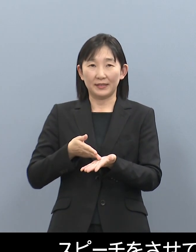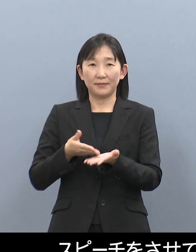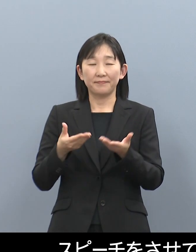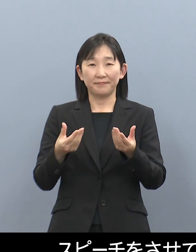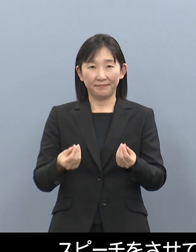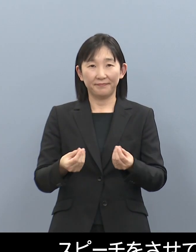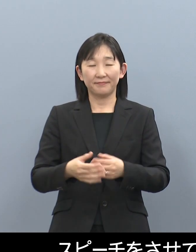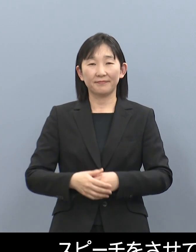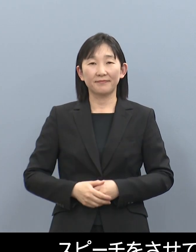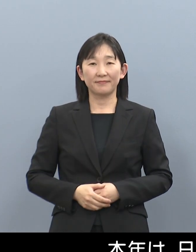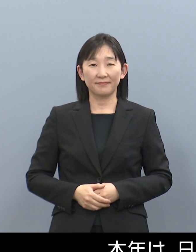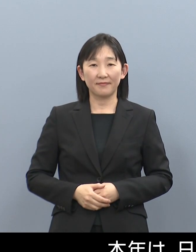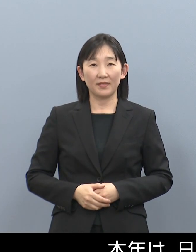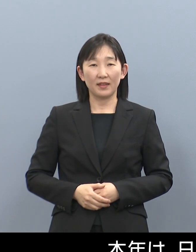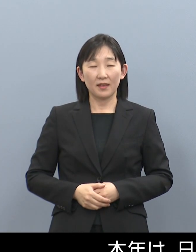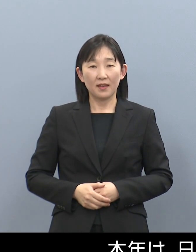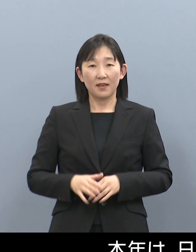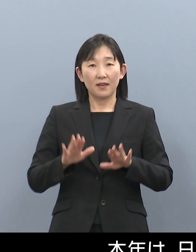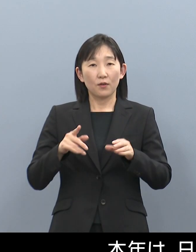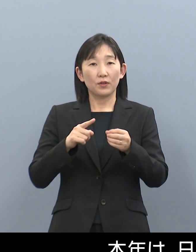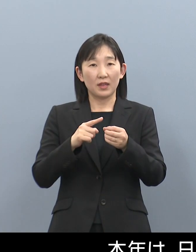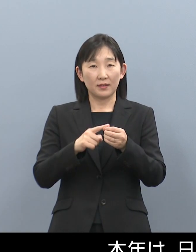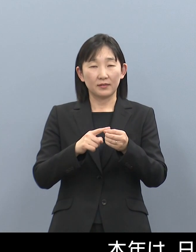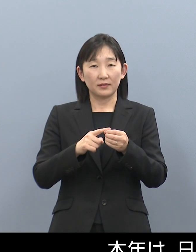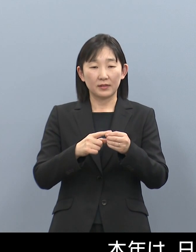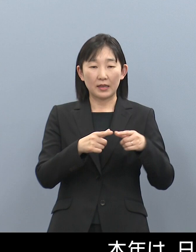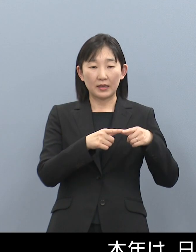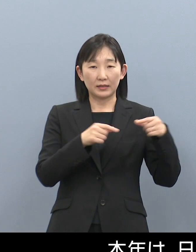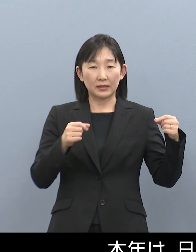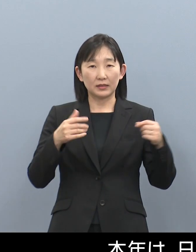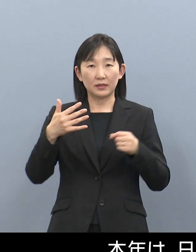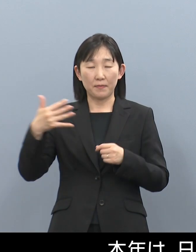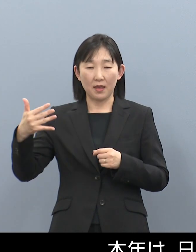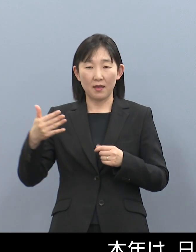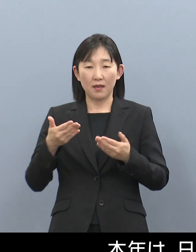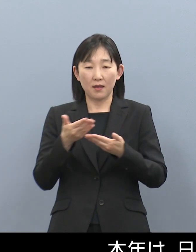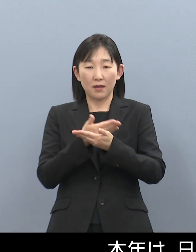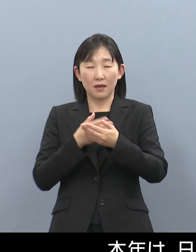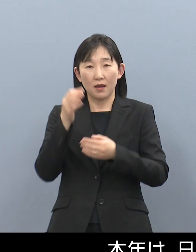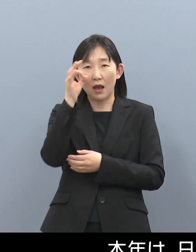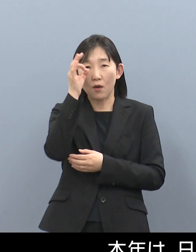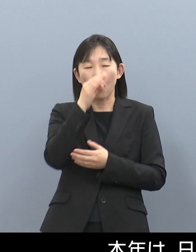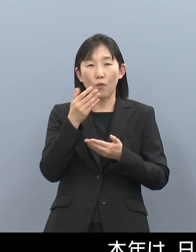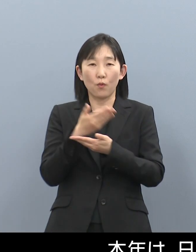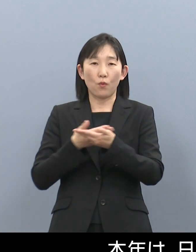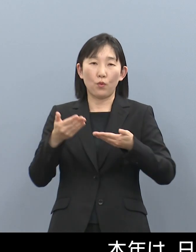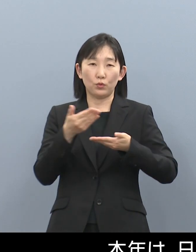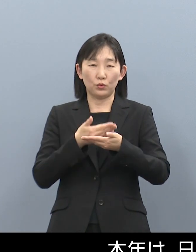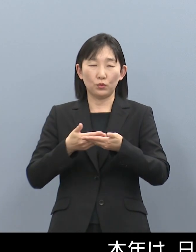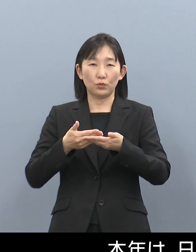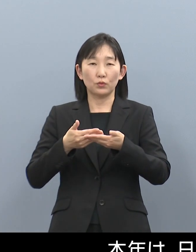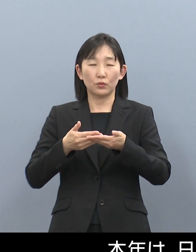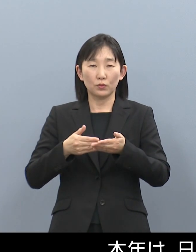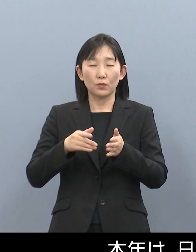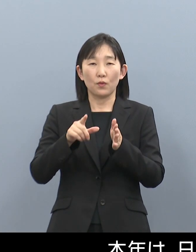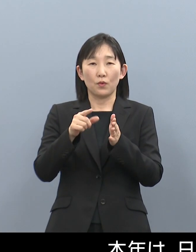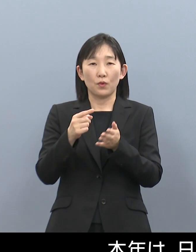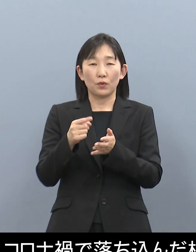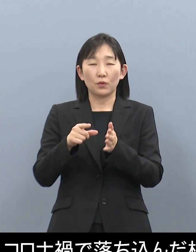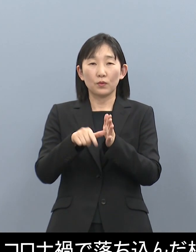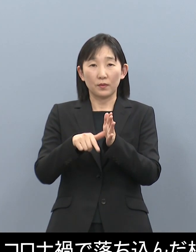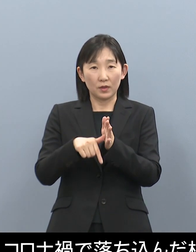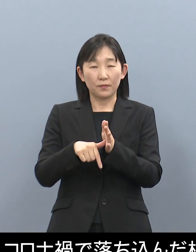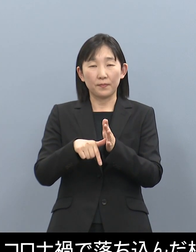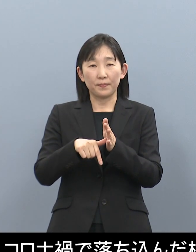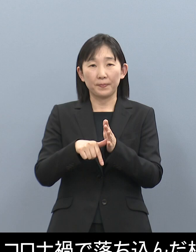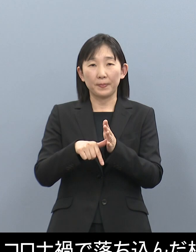。本年は日米観光交流年を開始する節目の年としての位置づけのもと、